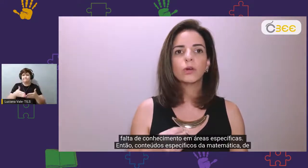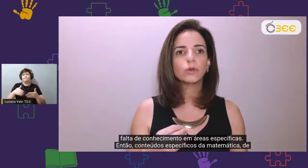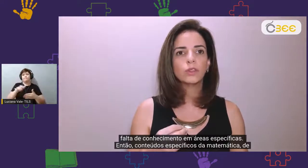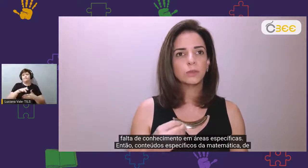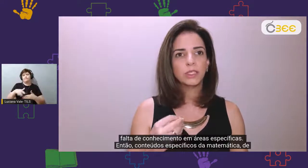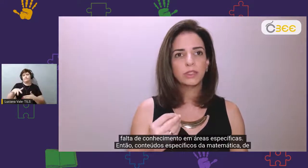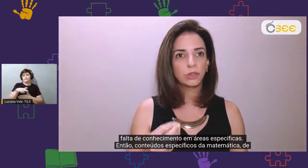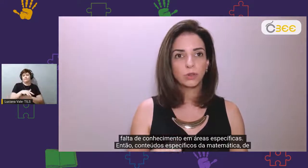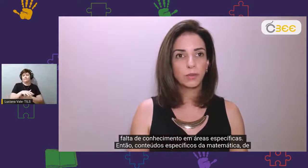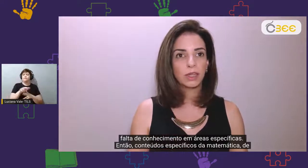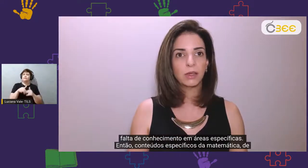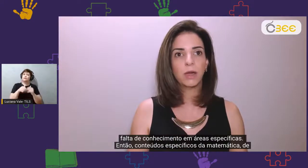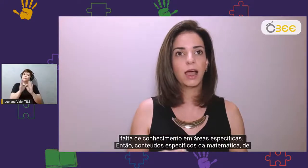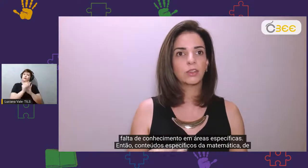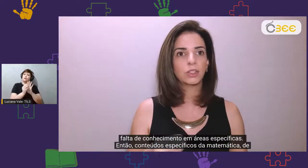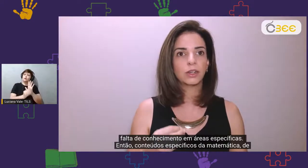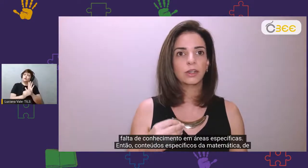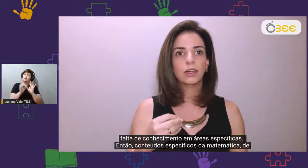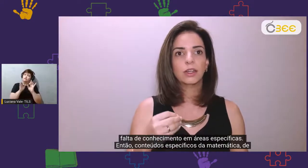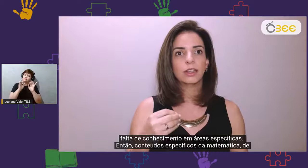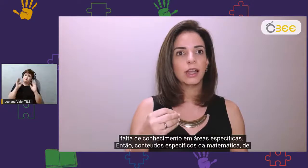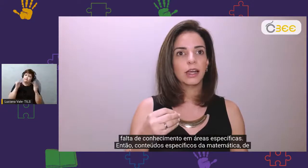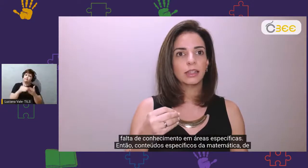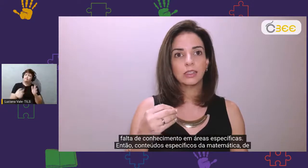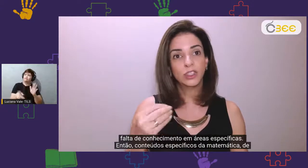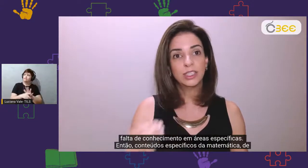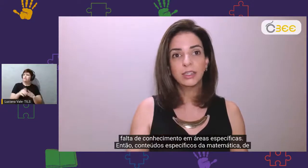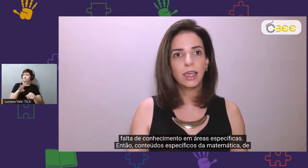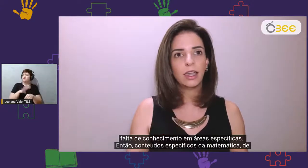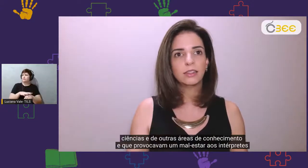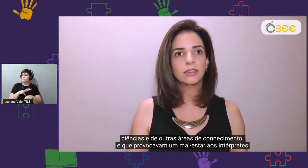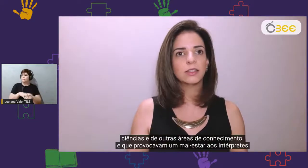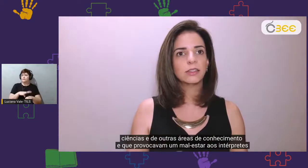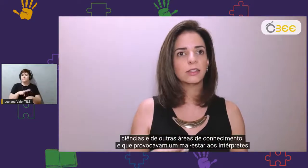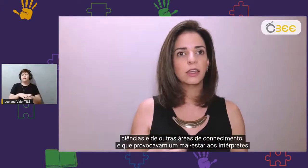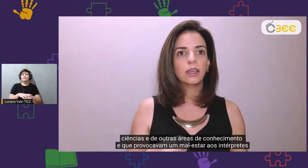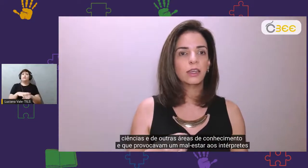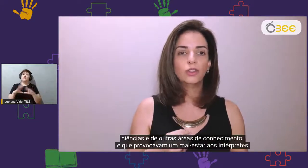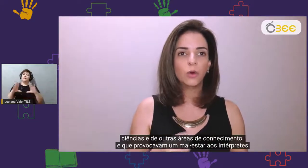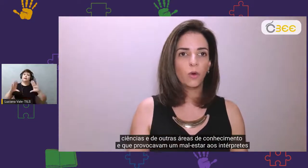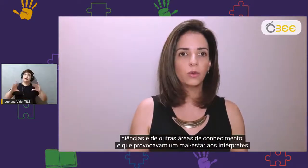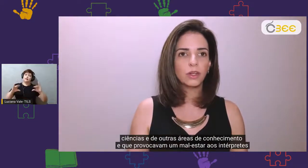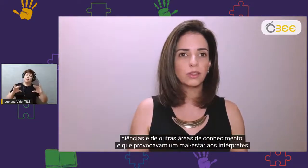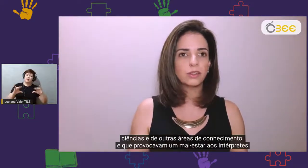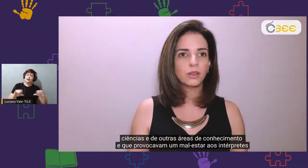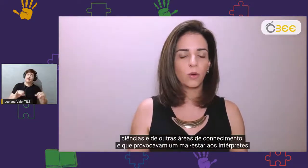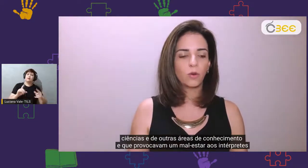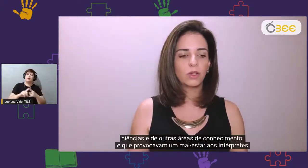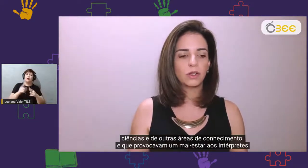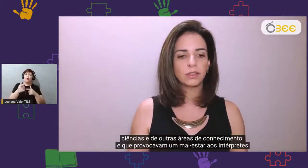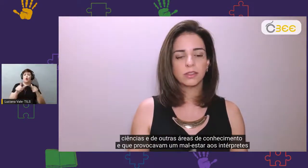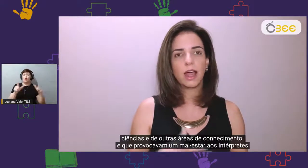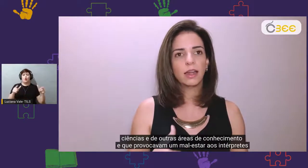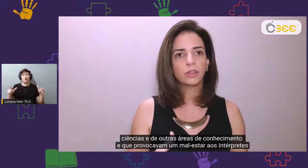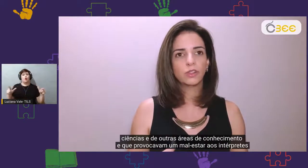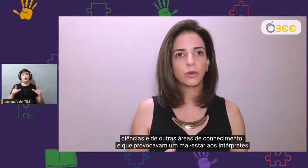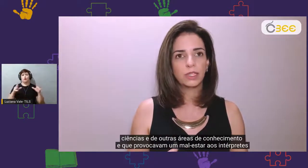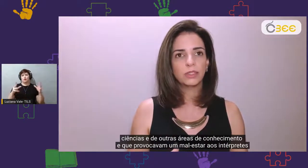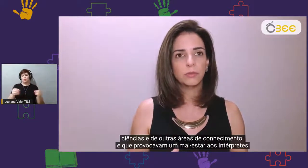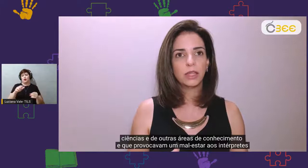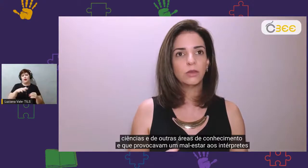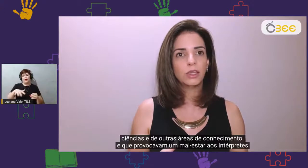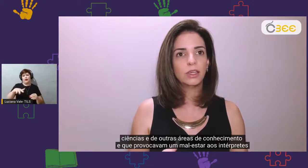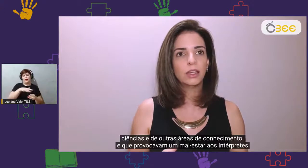Então, conteúdos específicos da matemática, de ciências e de outras áreas